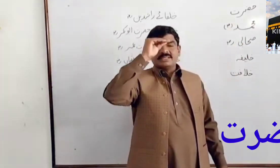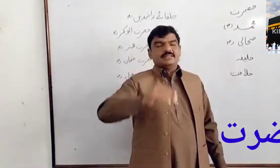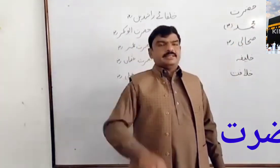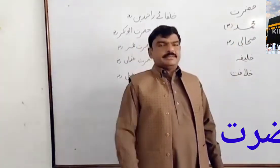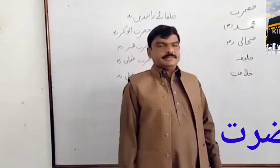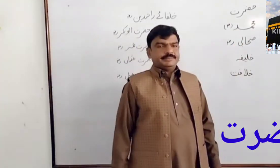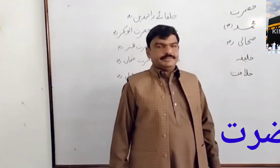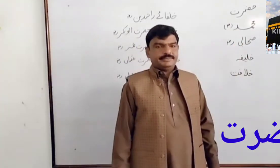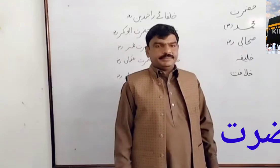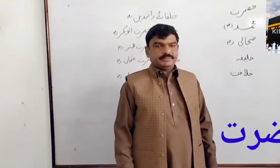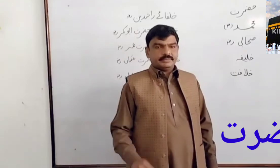हजरत